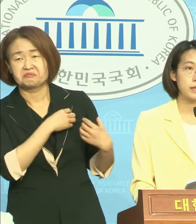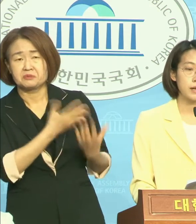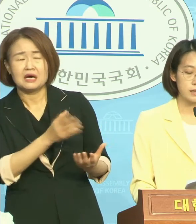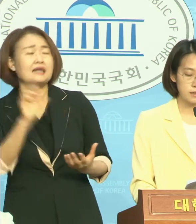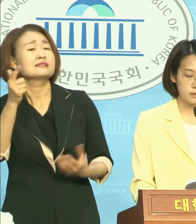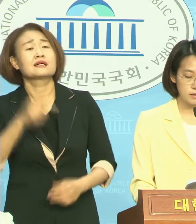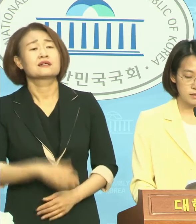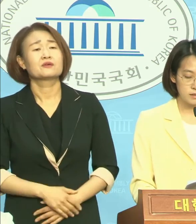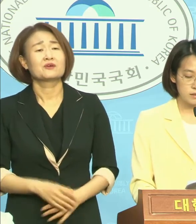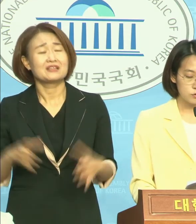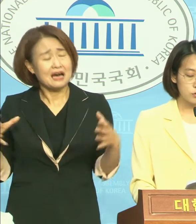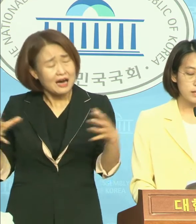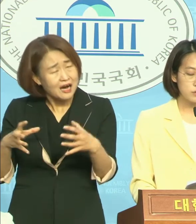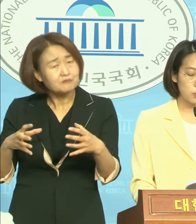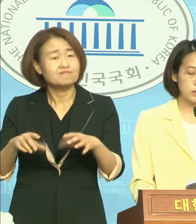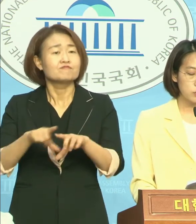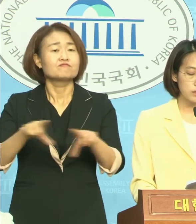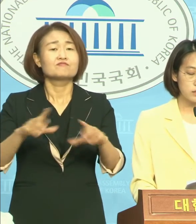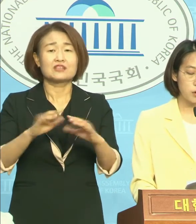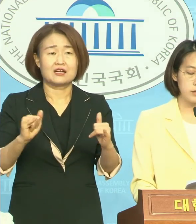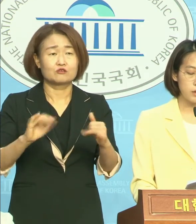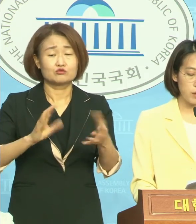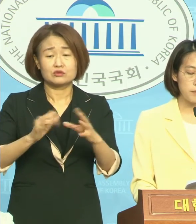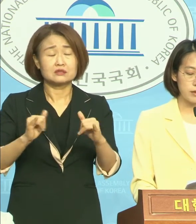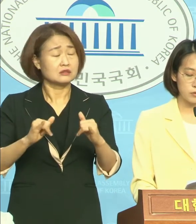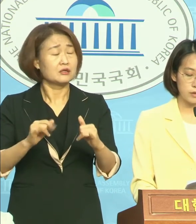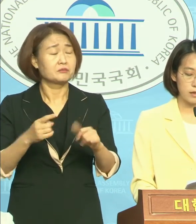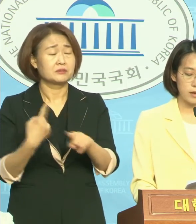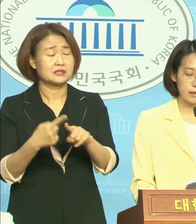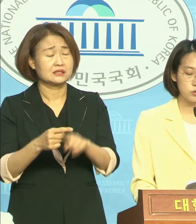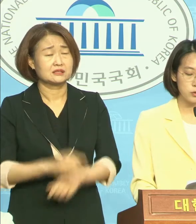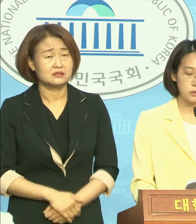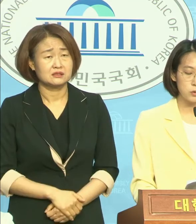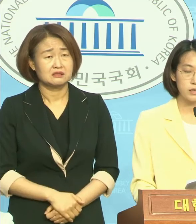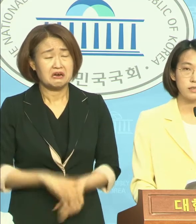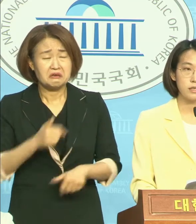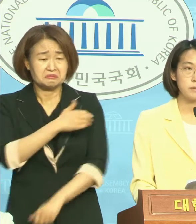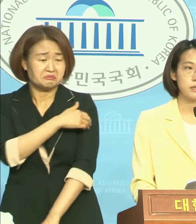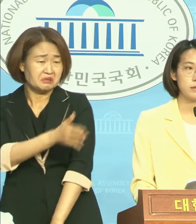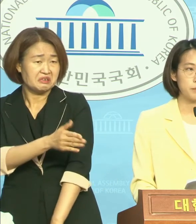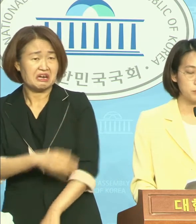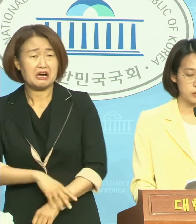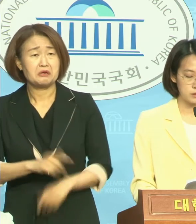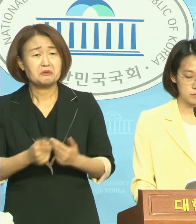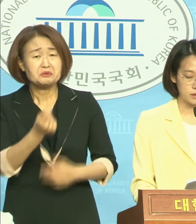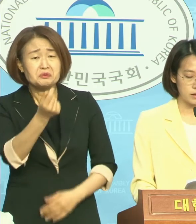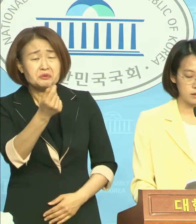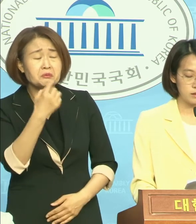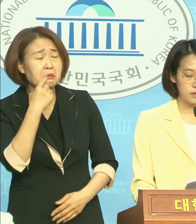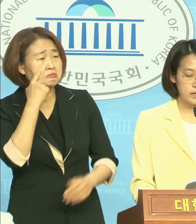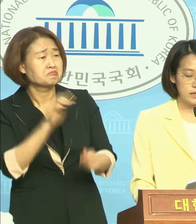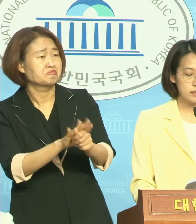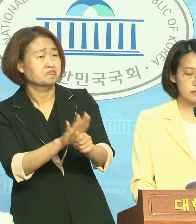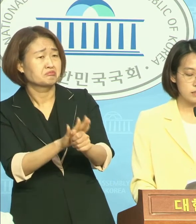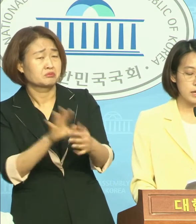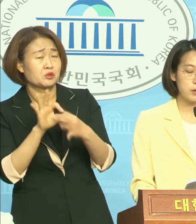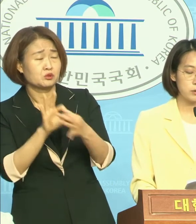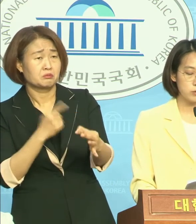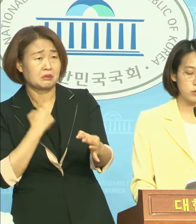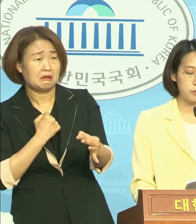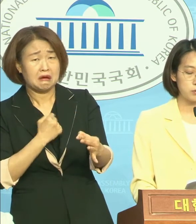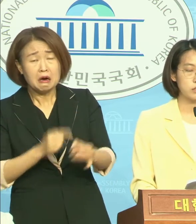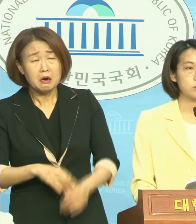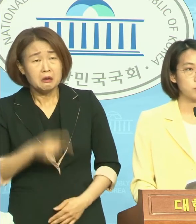시민입니다 국가는 오랫동안 그 권리를 외면하거나 아주 최소한의 시에만 을 베풀어 왔읍니다 이제는